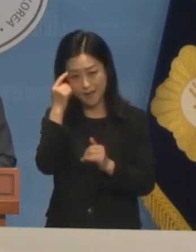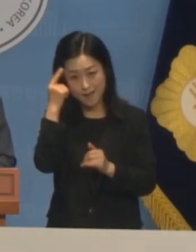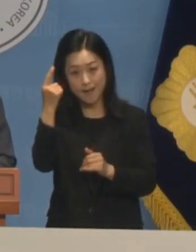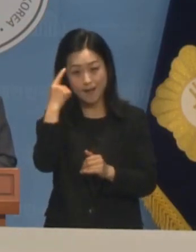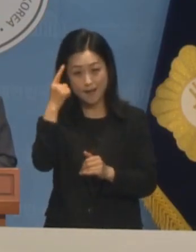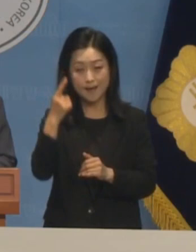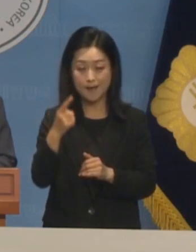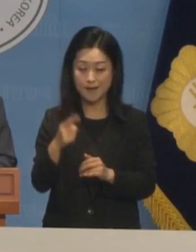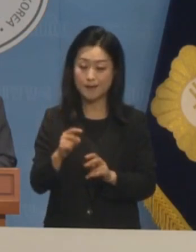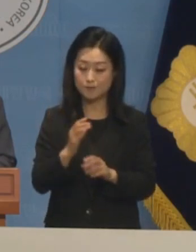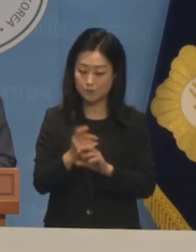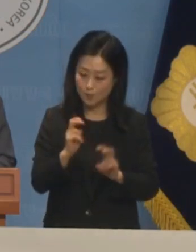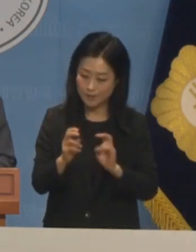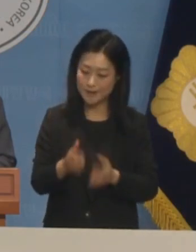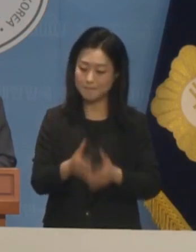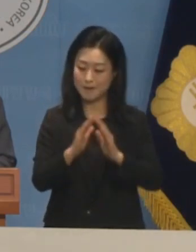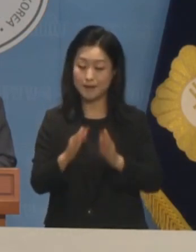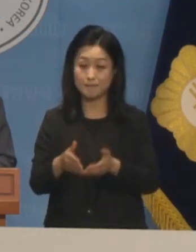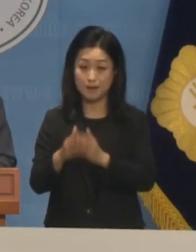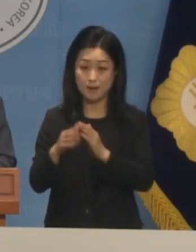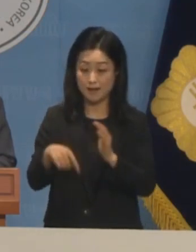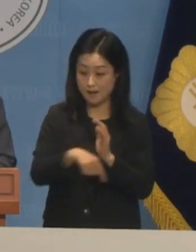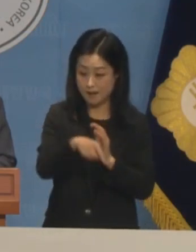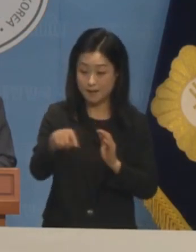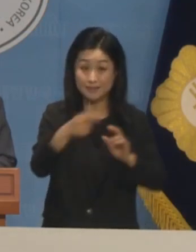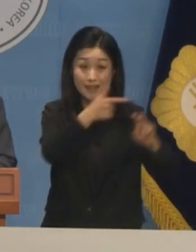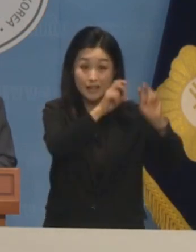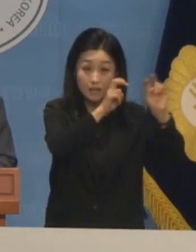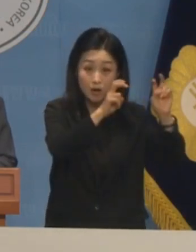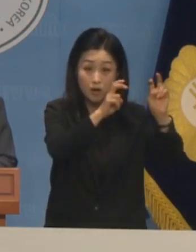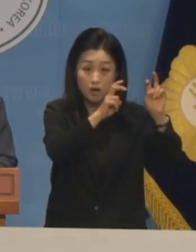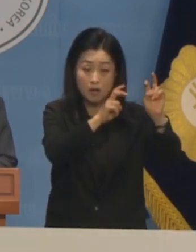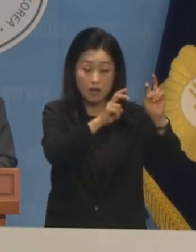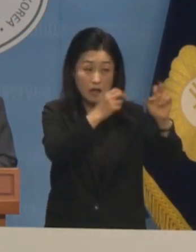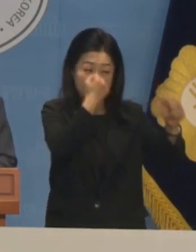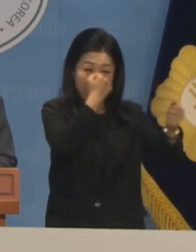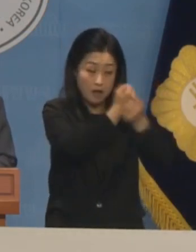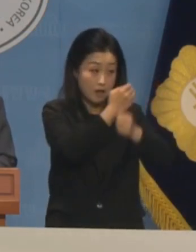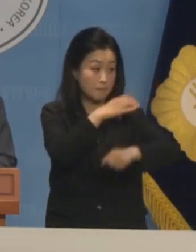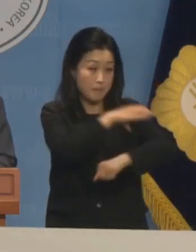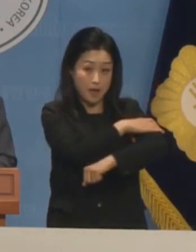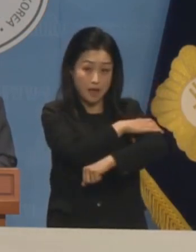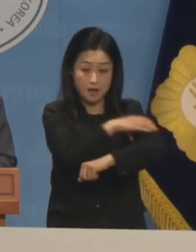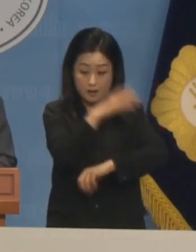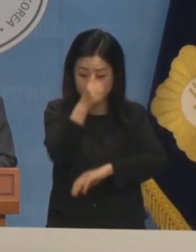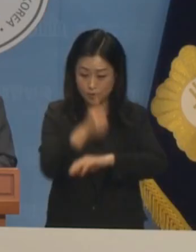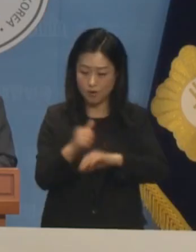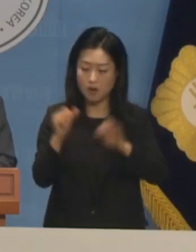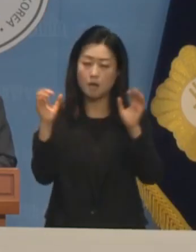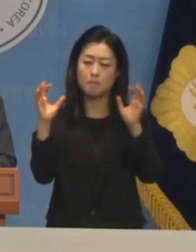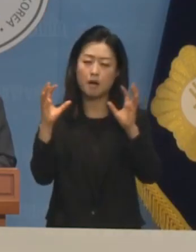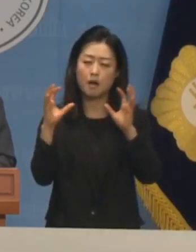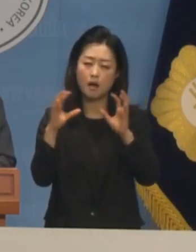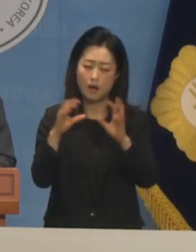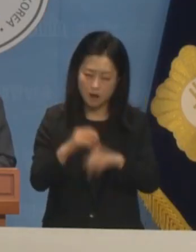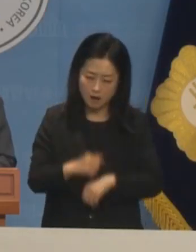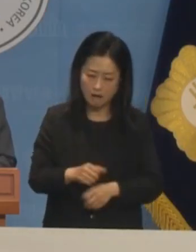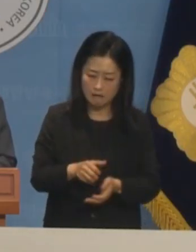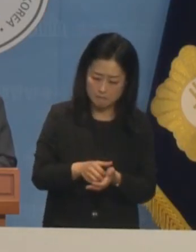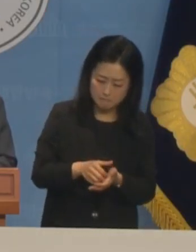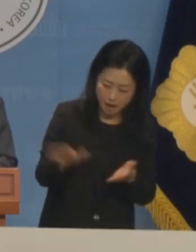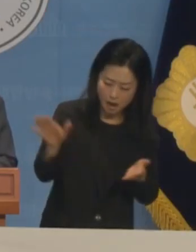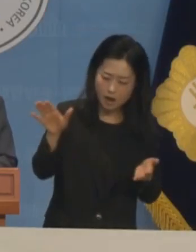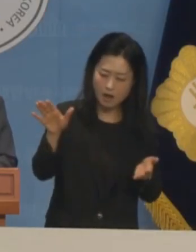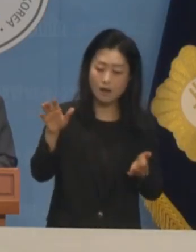개척해 나가던 중소기업들이 관련을 깨인 대기업의 다양한 형표에 휘말려 결국 사업 부도와 시장 퇴출의 위기까지